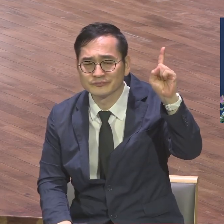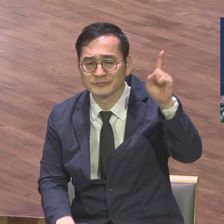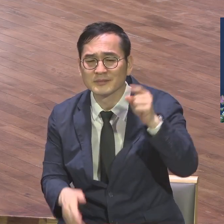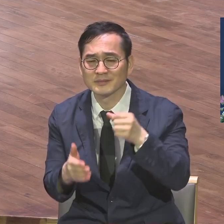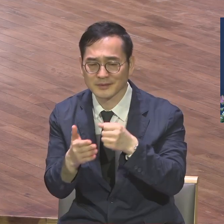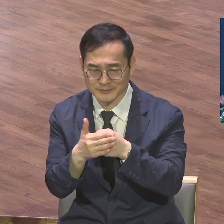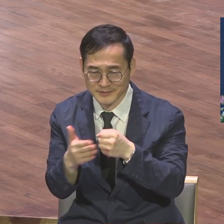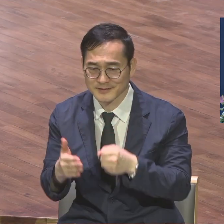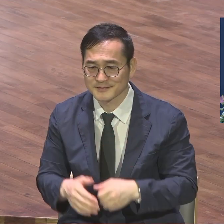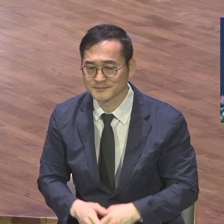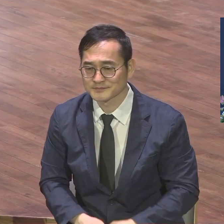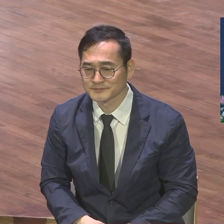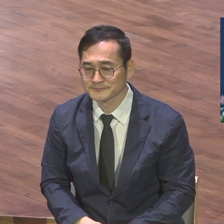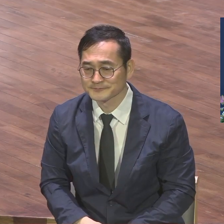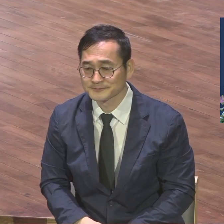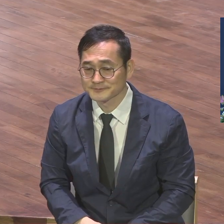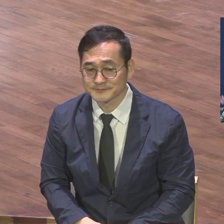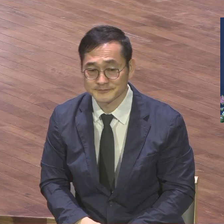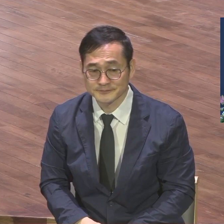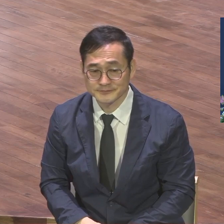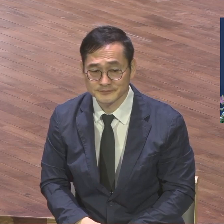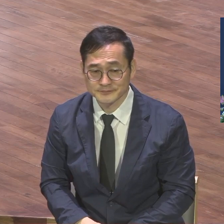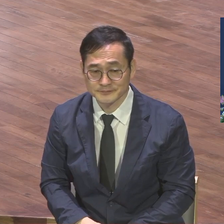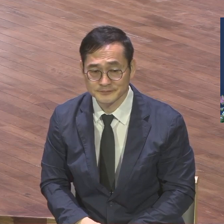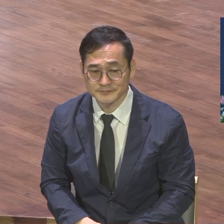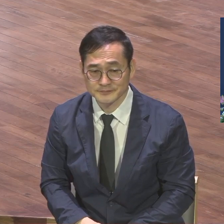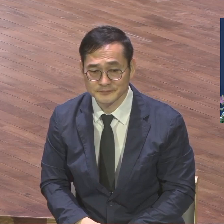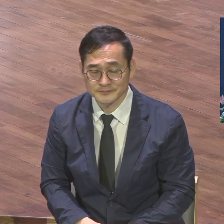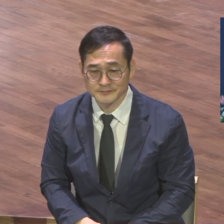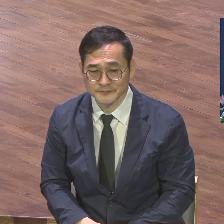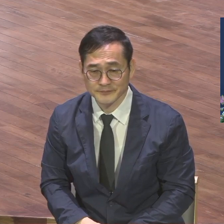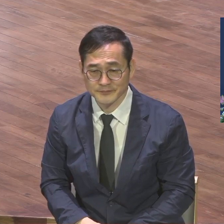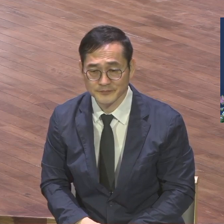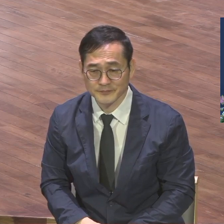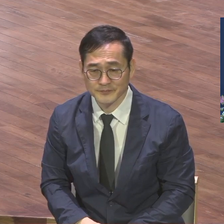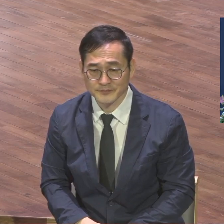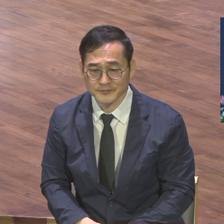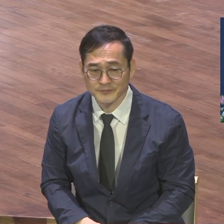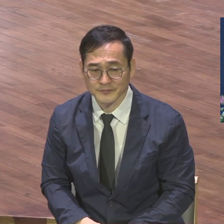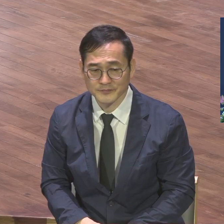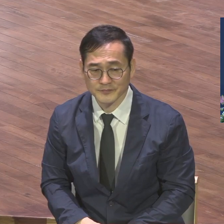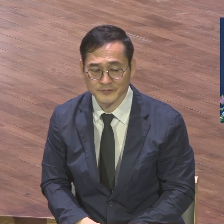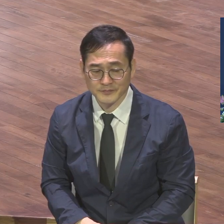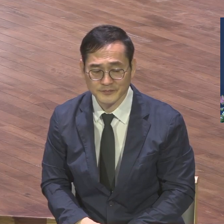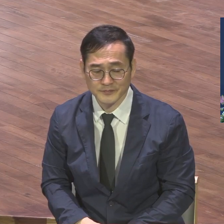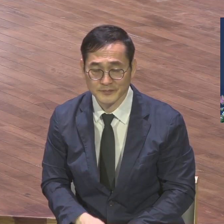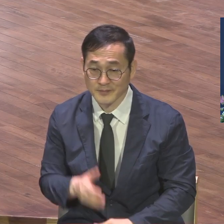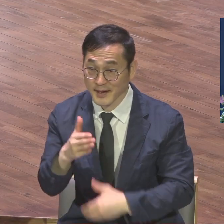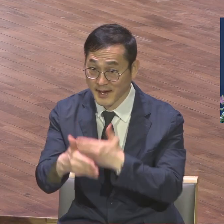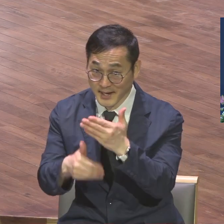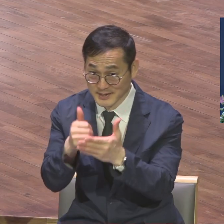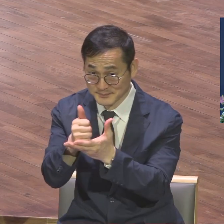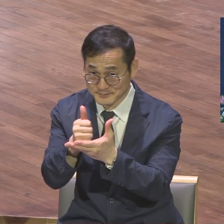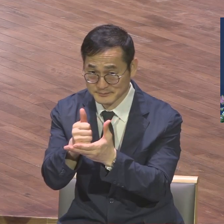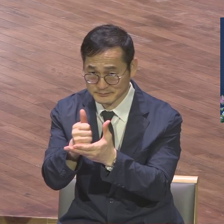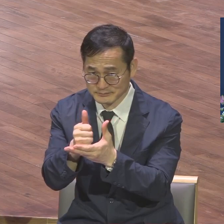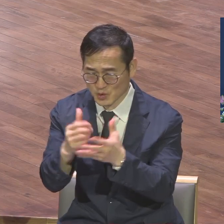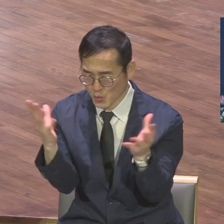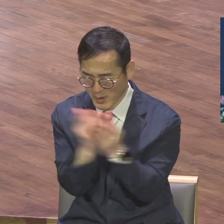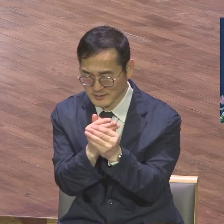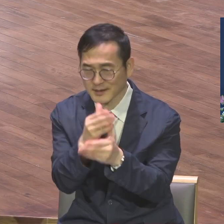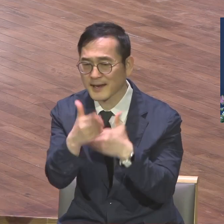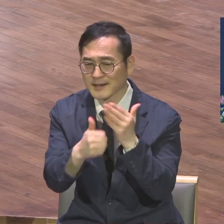이 말씀은요, 상대적으로 유일성이 아닌 절대적인 유일성을 의미하는 말씀인데, 하나님 외에는